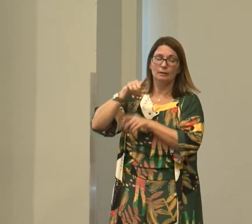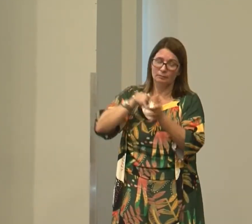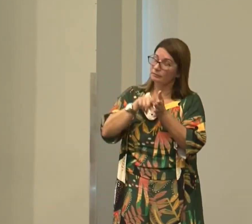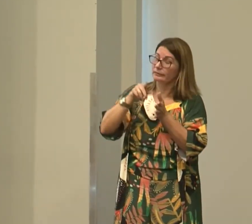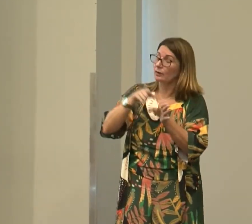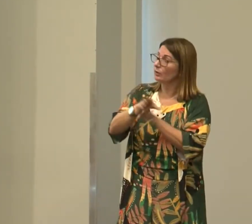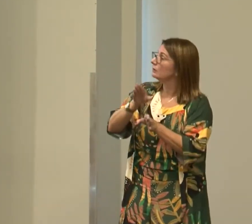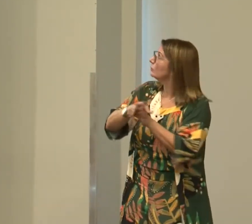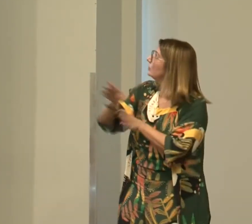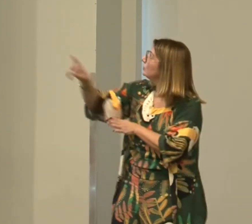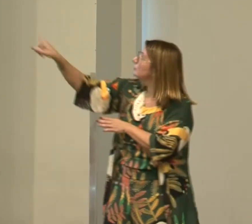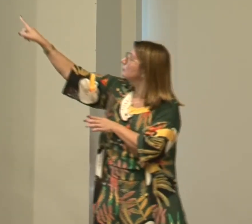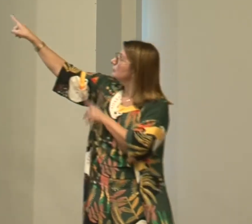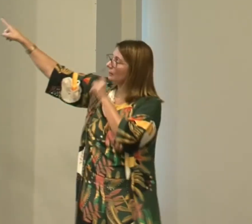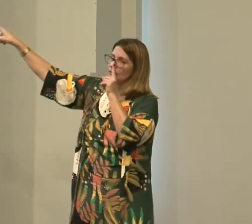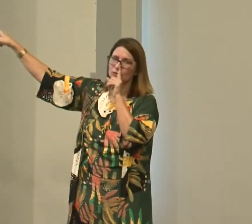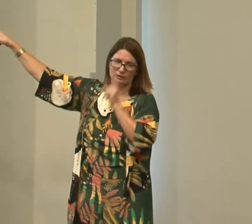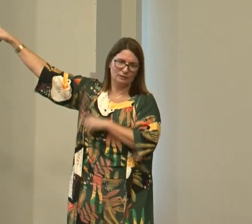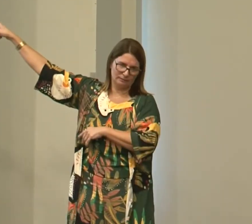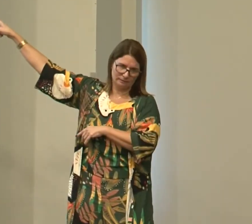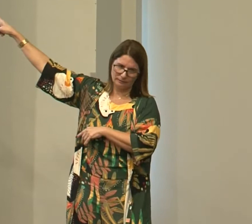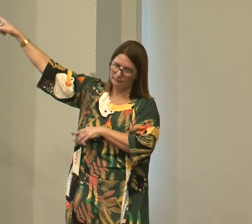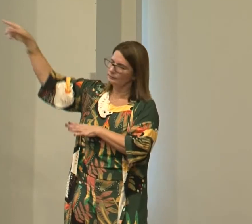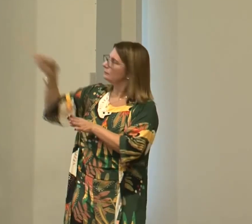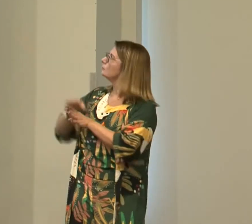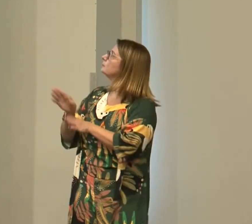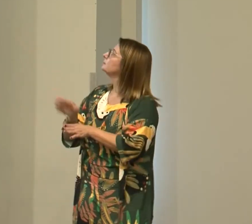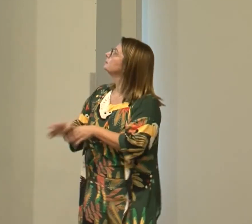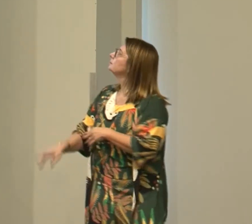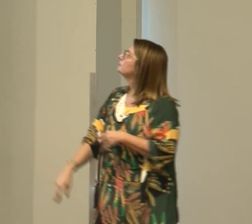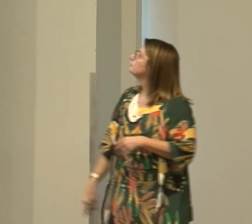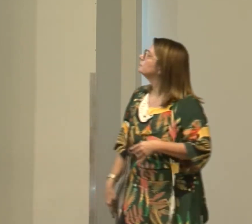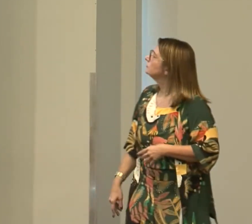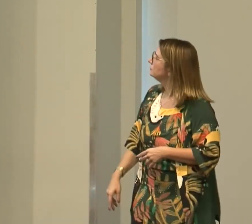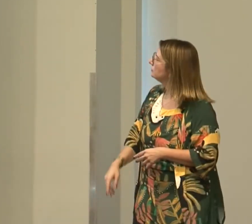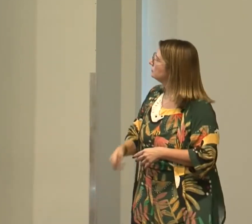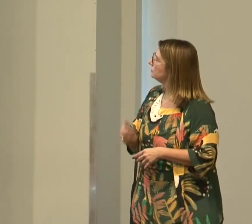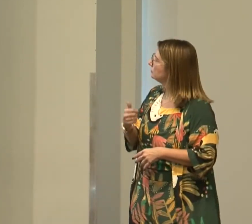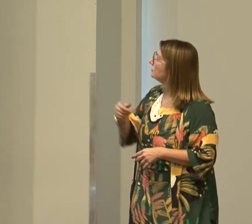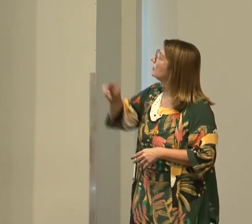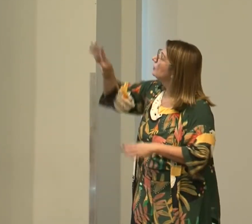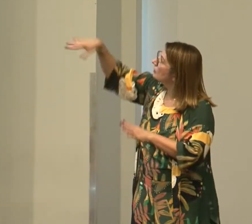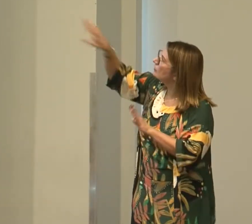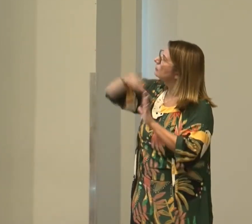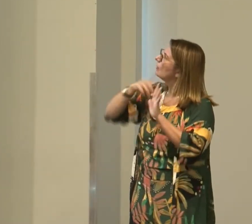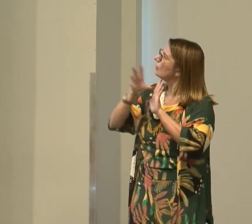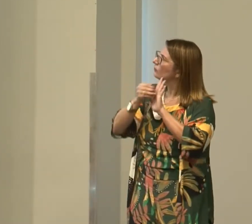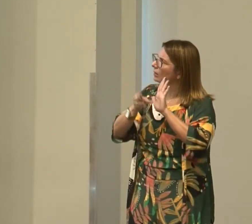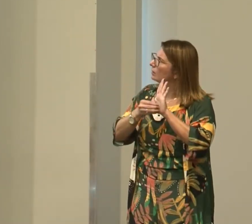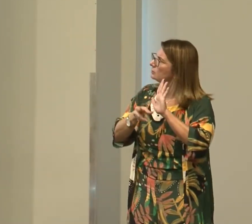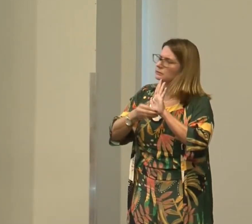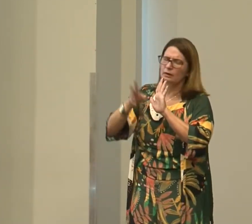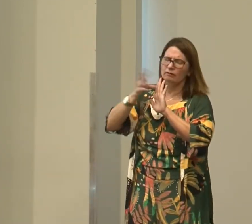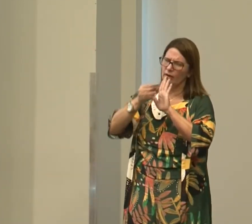disponível. Aqui está a imagem da minha orientadora, a professora Ana Regina.